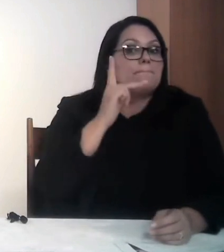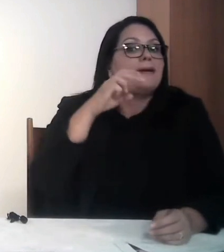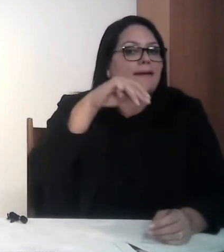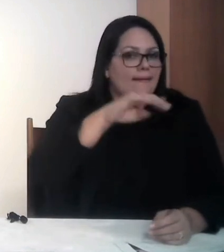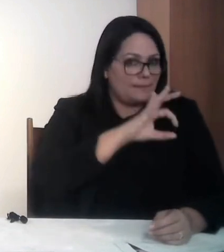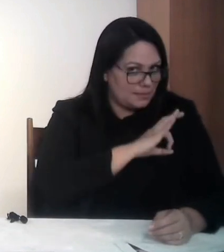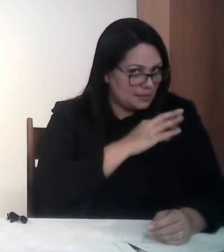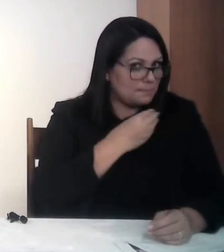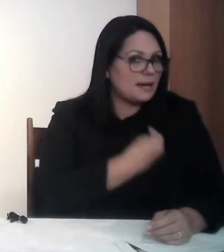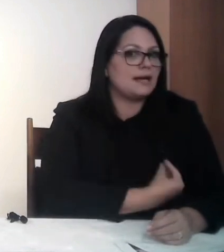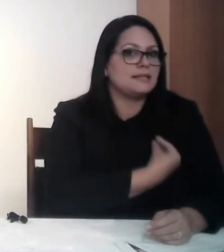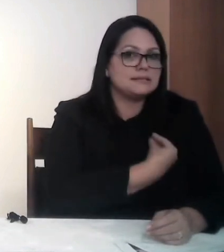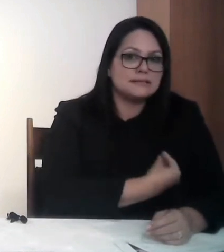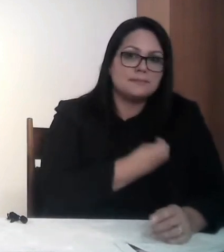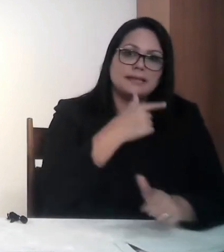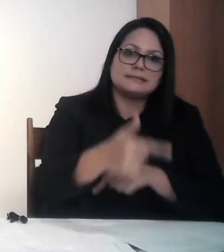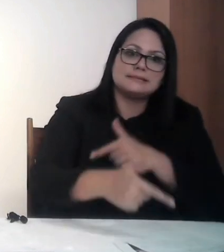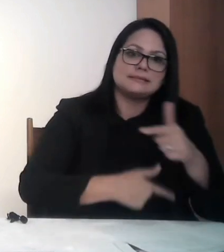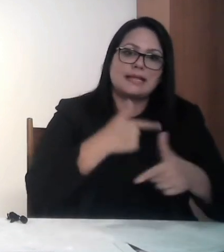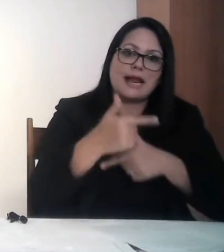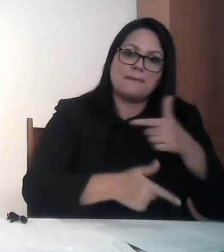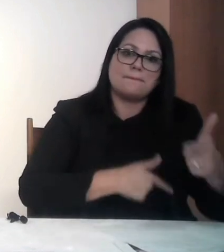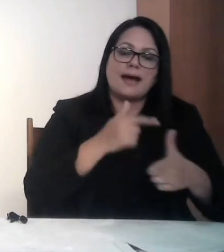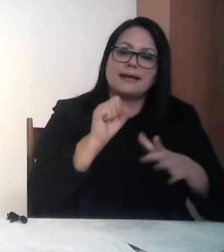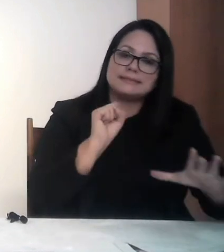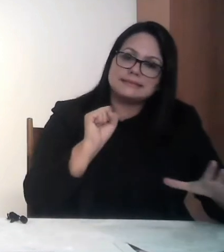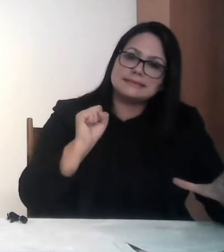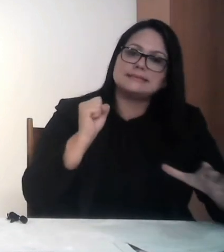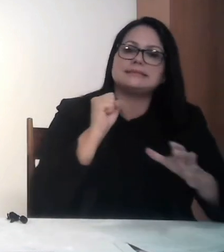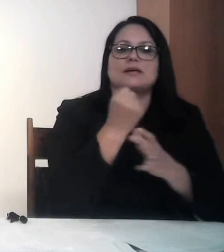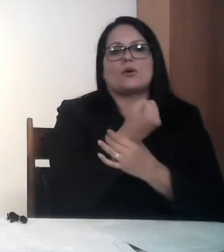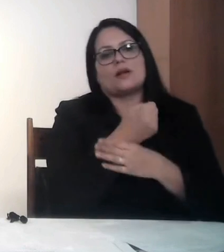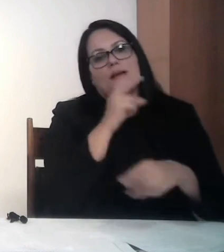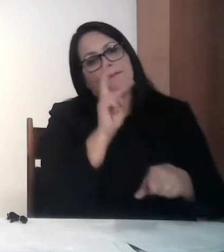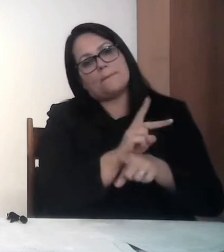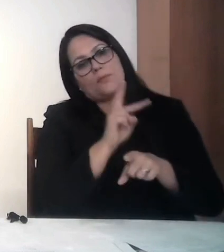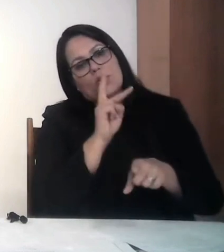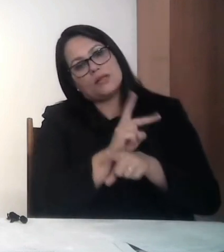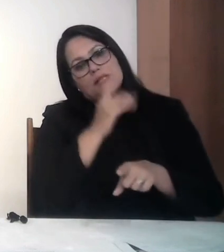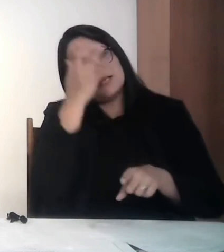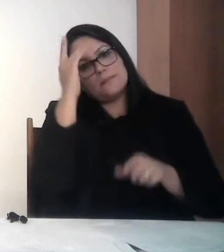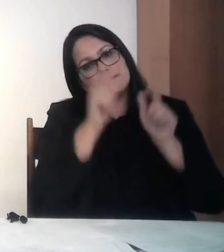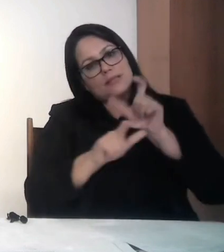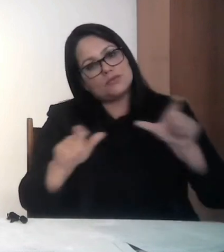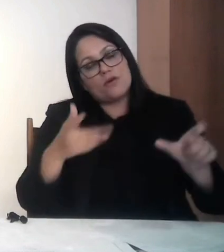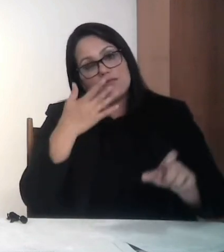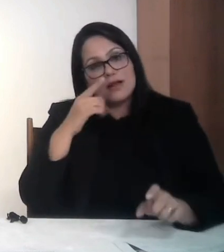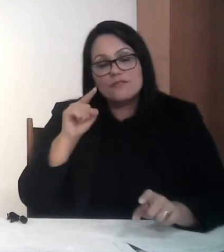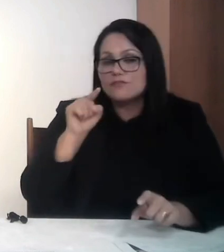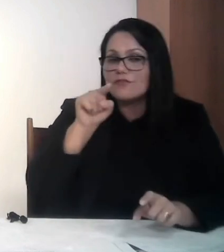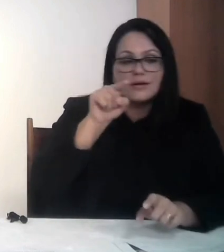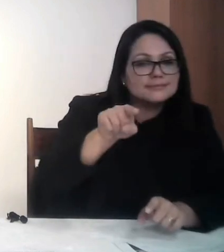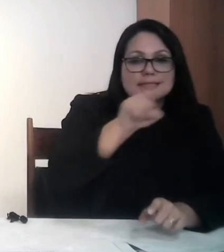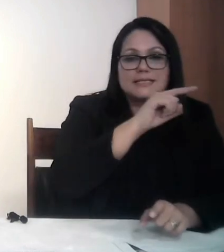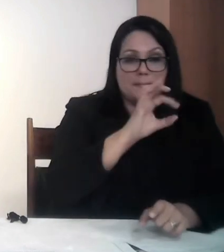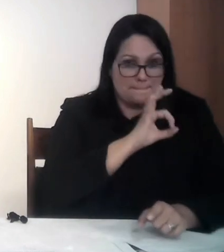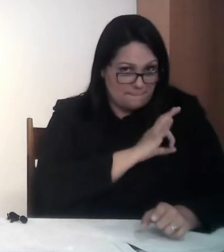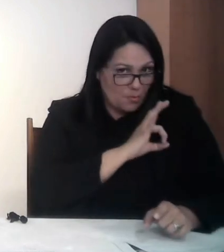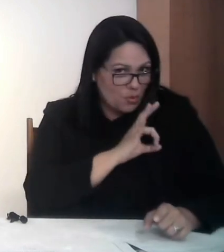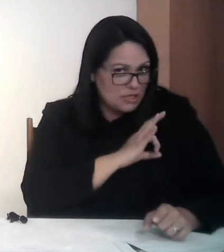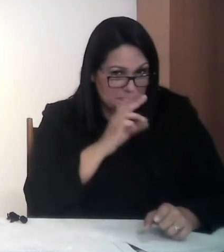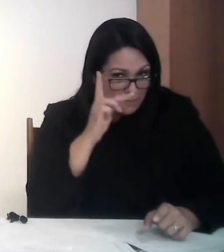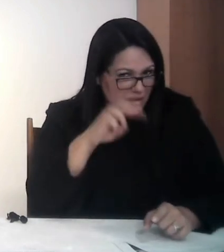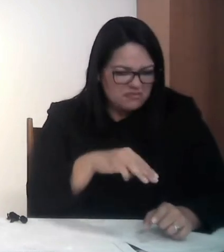dias participam, né, de serviço na segurança dessas pessoas, dizer que vocês são